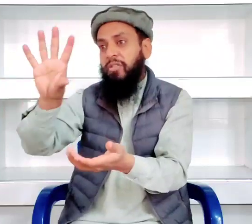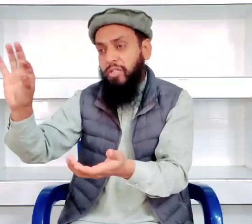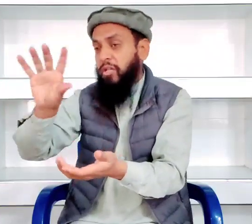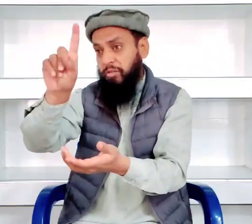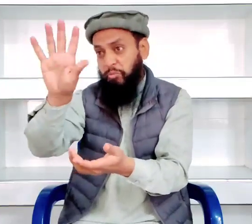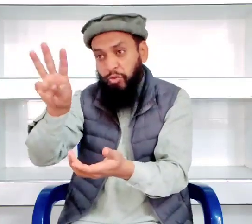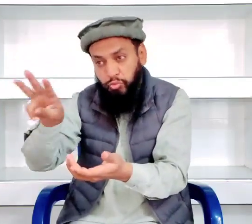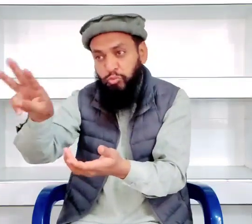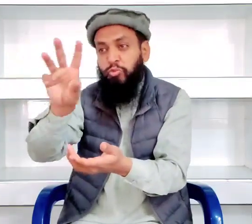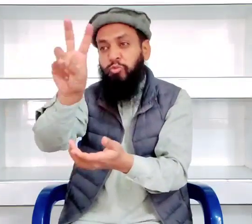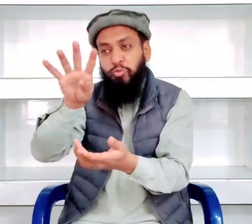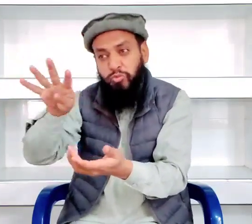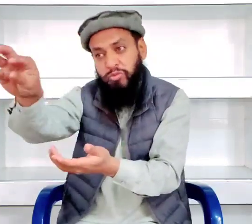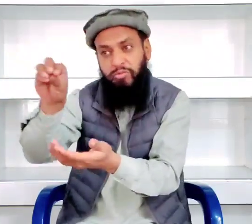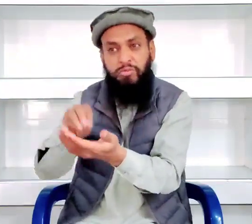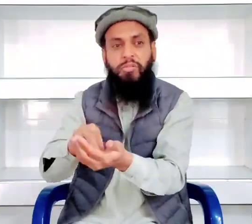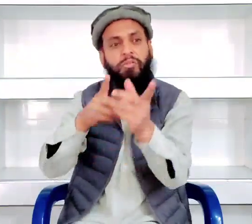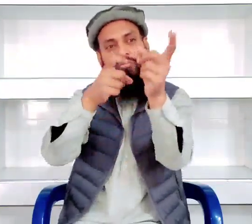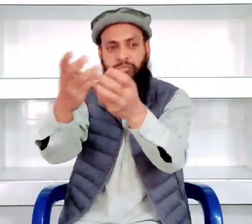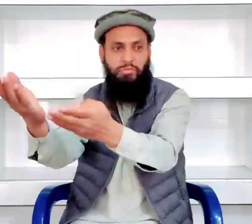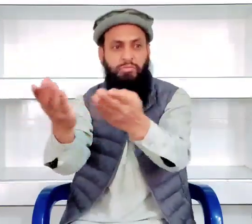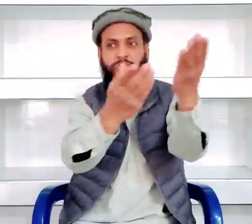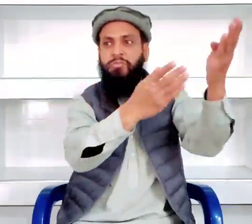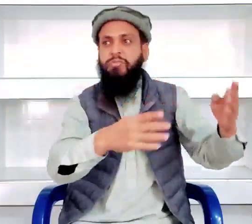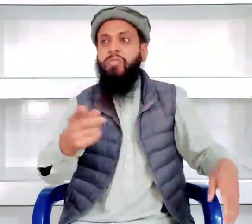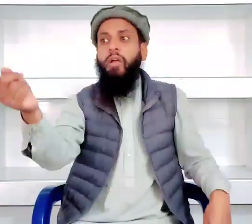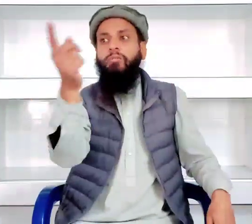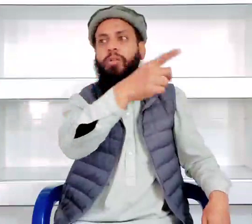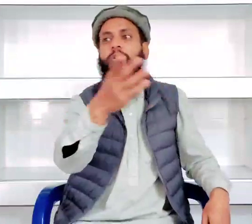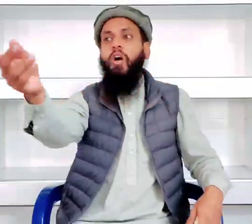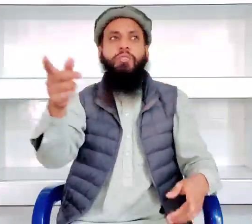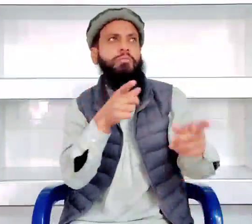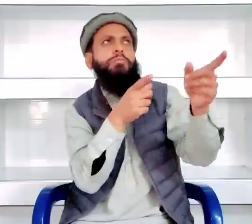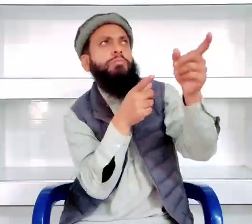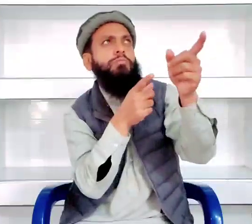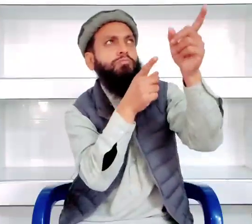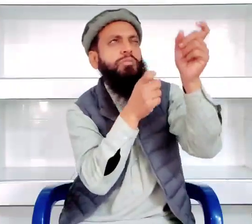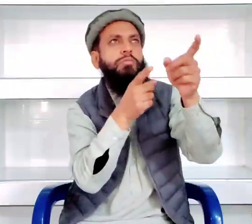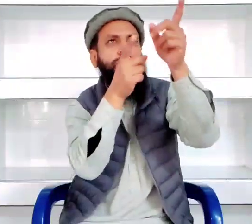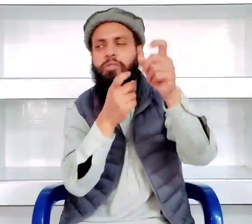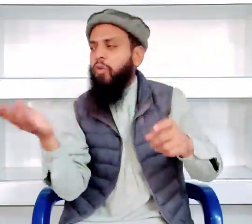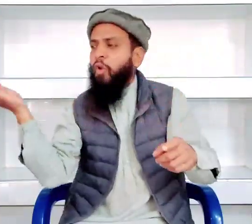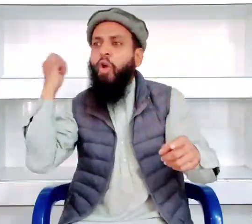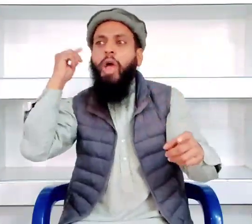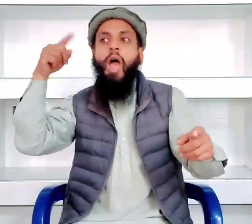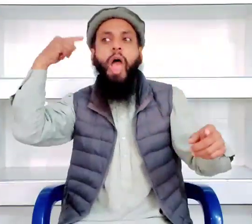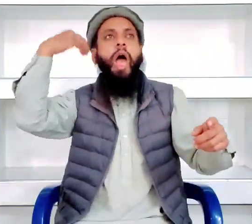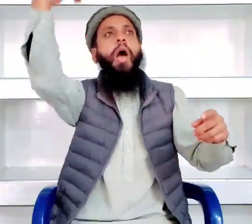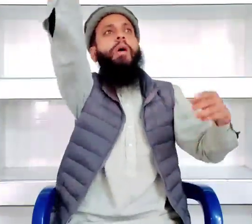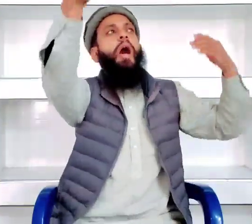اللہ صلی اللہ علیہ وسلم نے منع فرمایا کیونکہ بھی دھوکے دی گل ہے اس واسطے رسول اللہ صلی اللہ علیہ